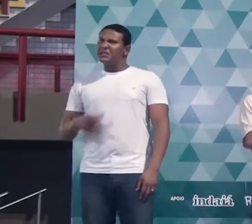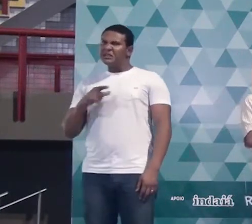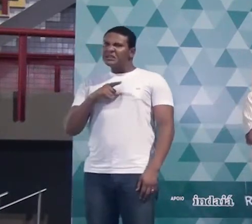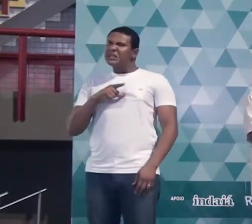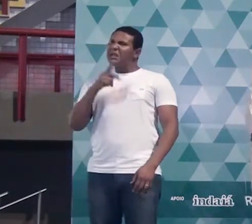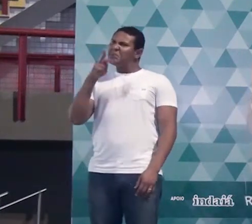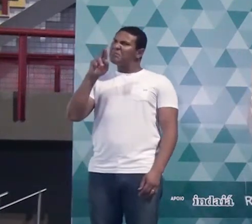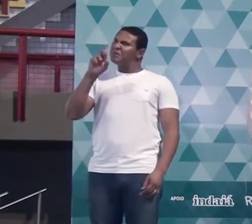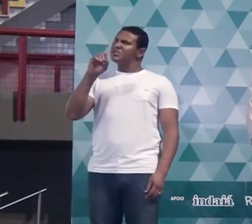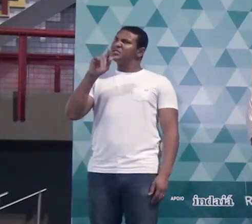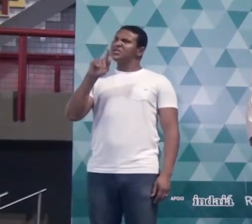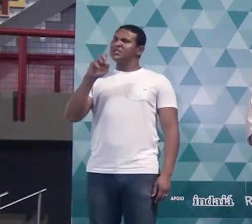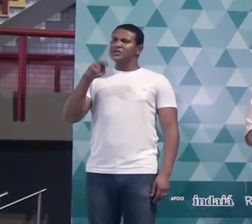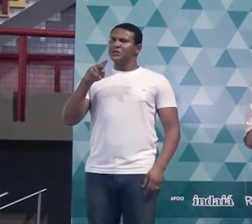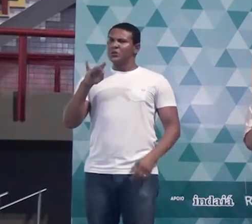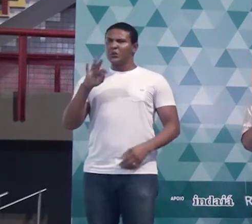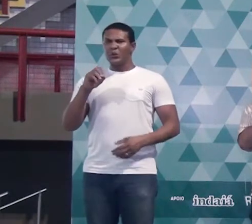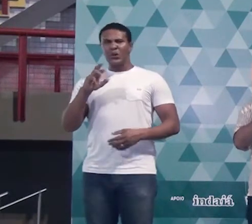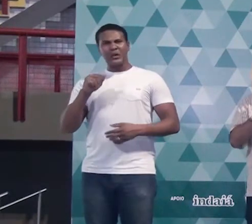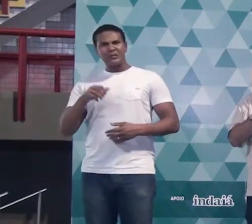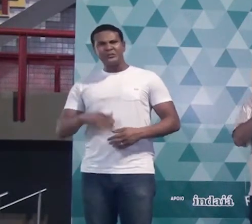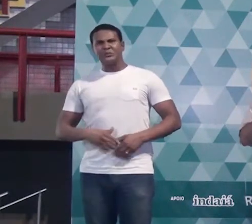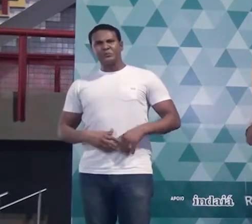até progenitora.